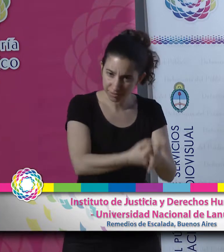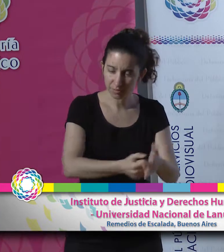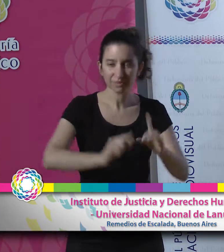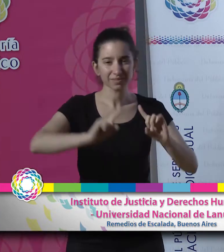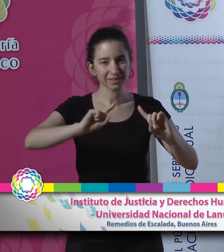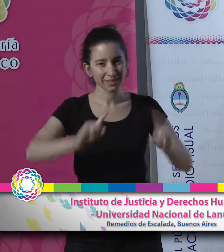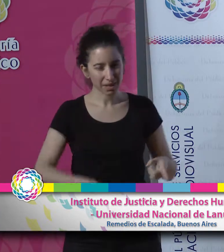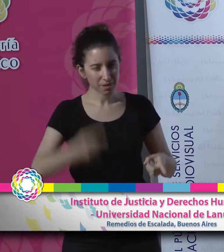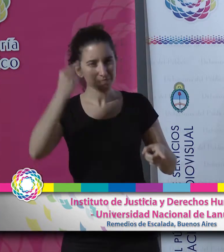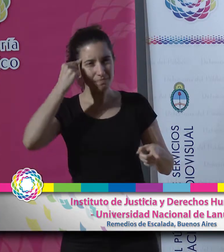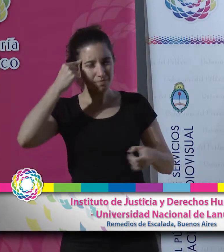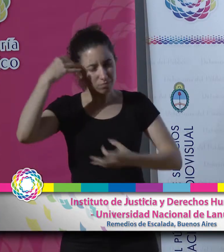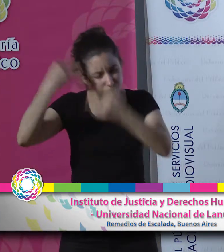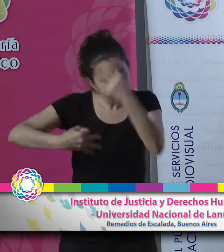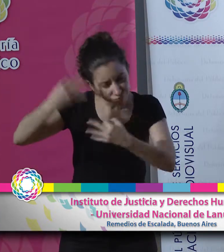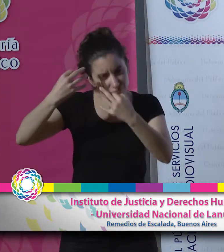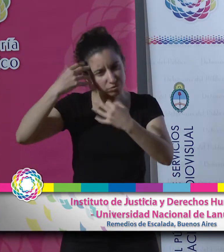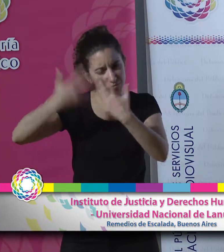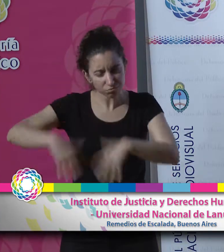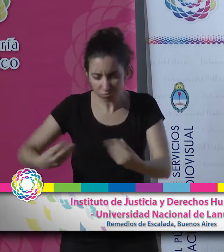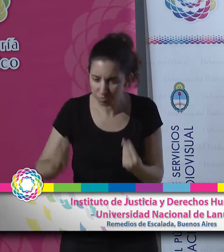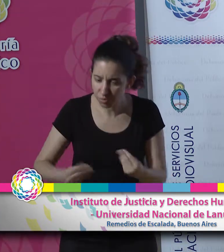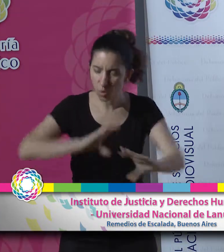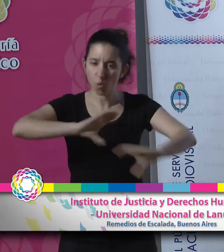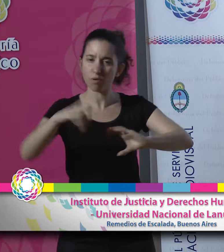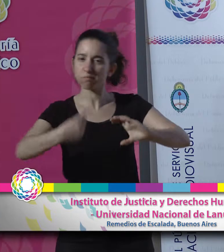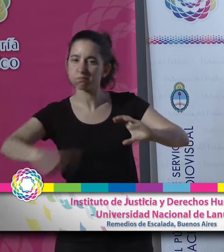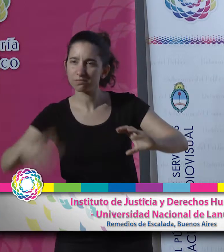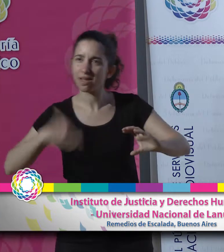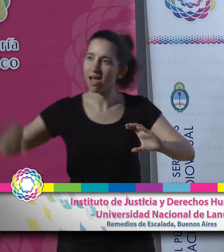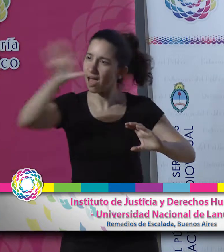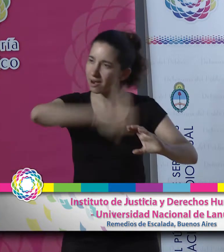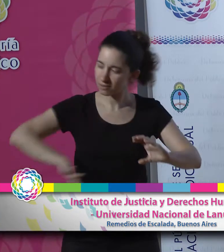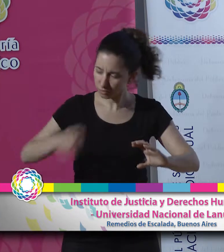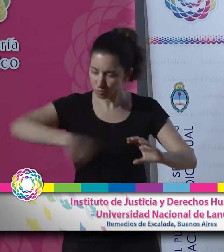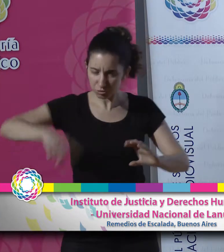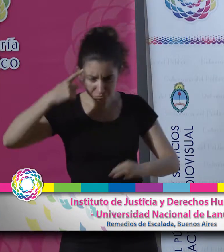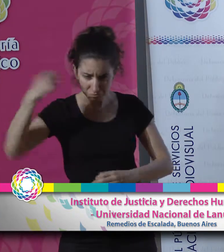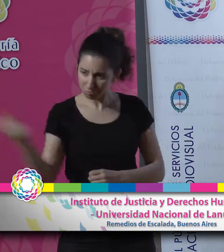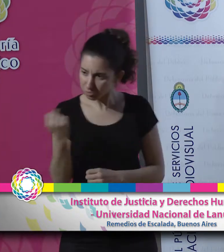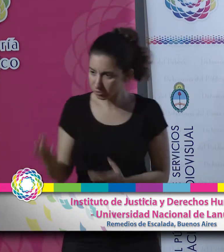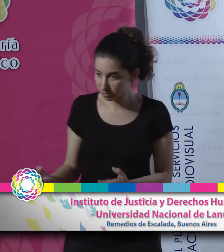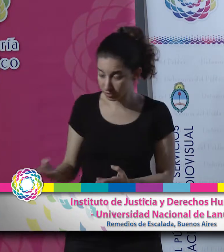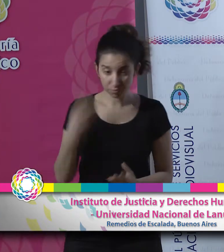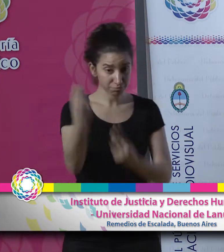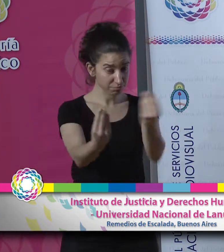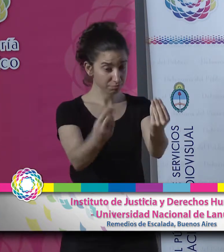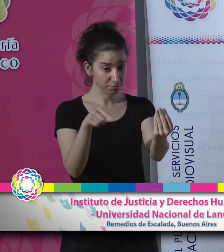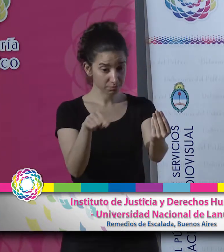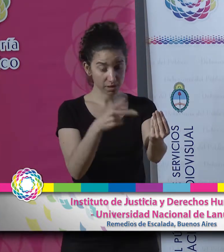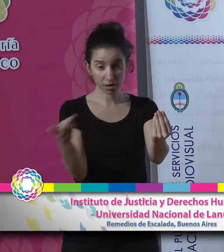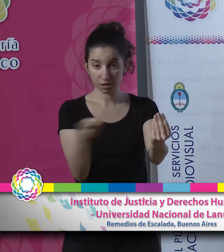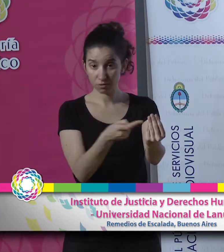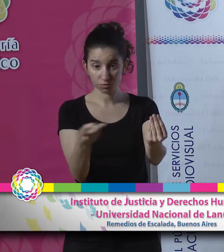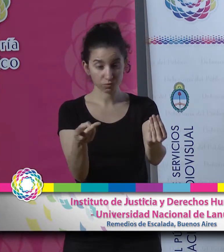sentido crítico en cultura sobre qué pasaba con el problema de comunicación en argentina como siguen siendo actores fundamentales estas dos representaciones se transformaron